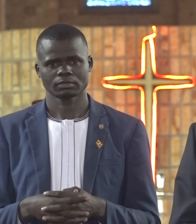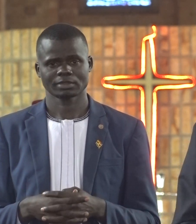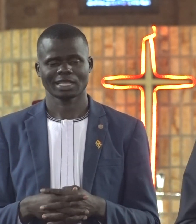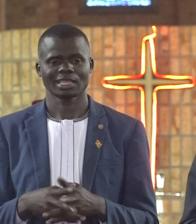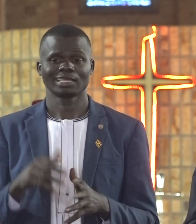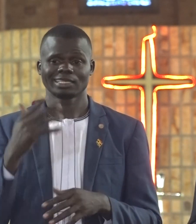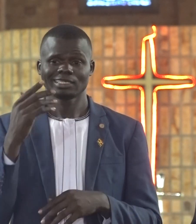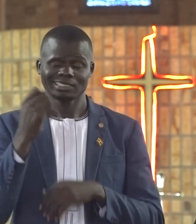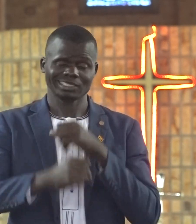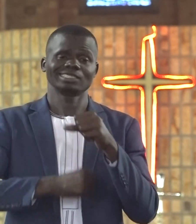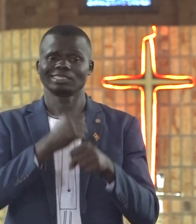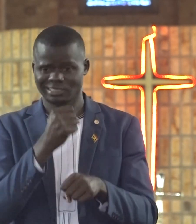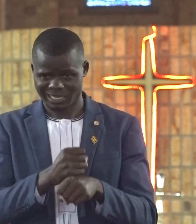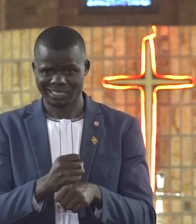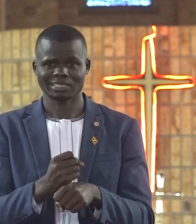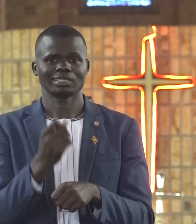Mu myaka 31,